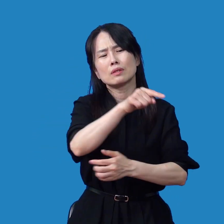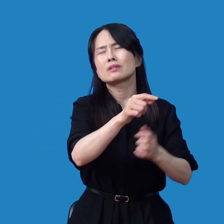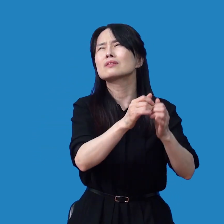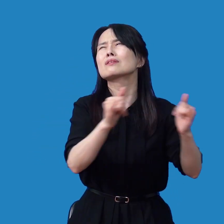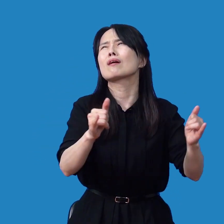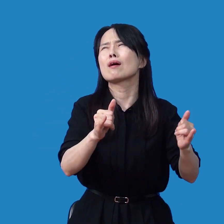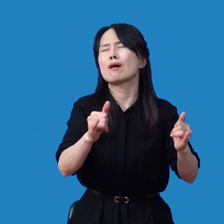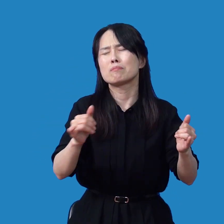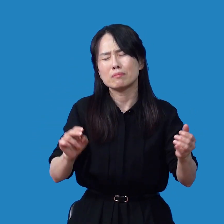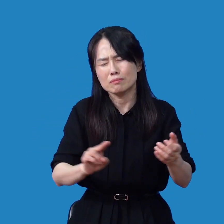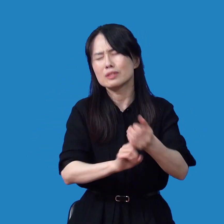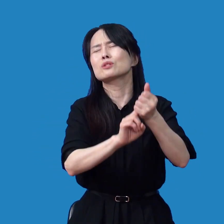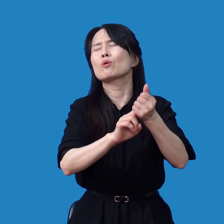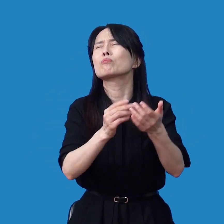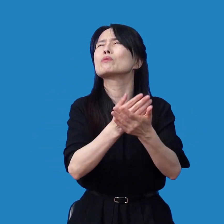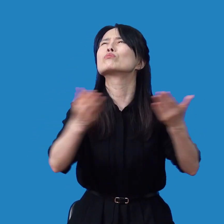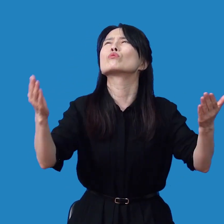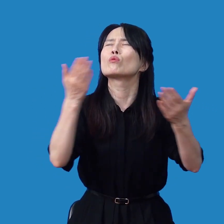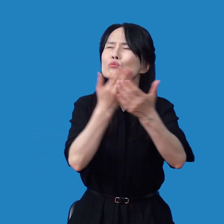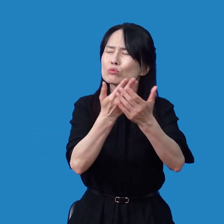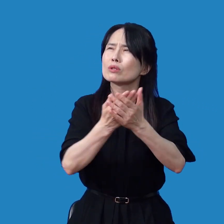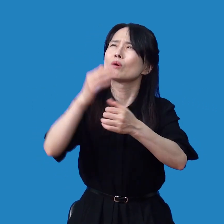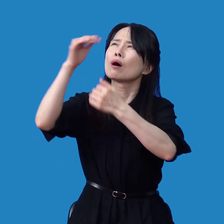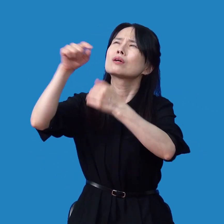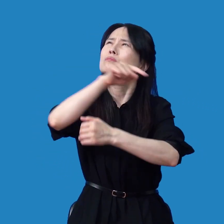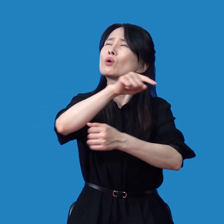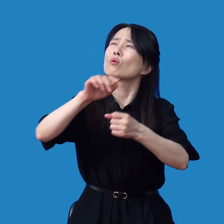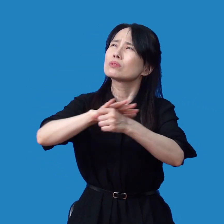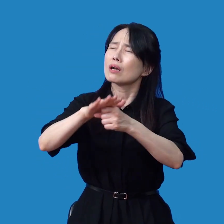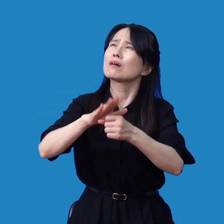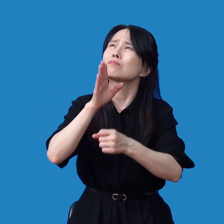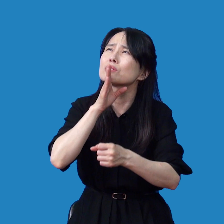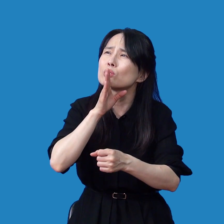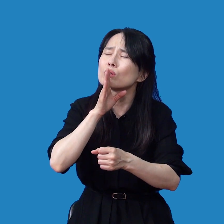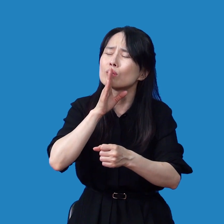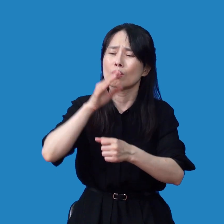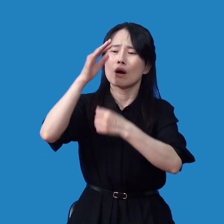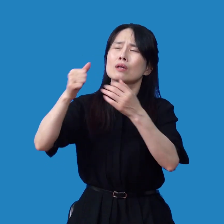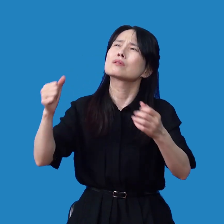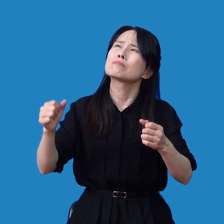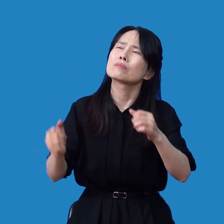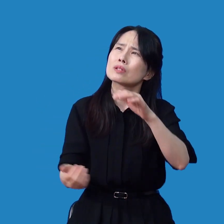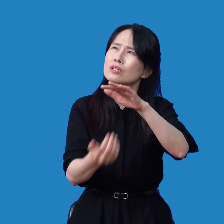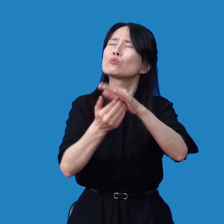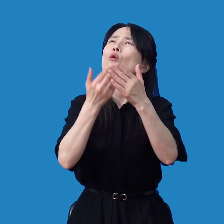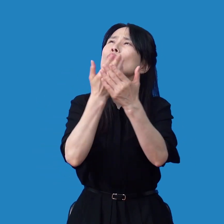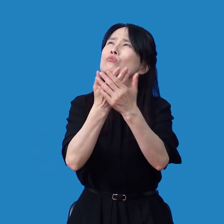사람에게 역사해 주세요. 하나님, 그 사람 사랑하지 않습니까? 그 사람에게 하나님 역사해 주세요.